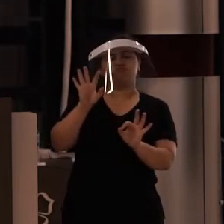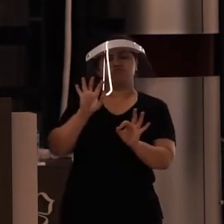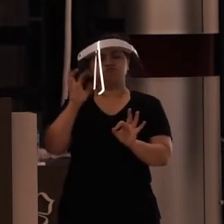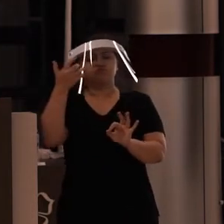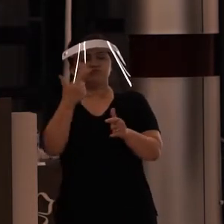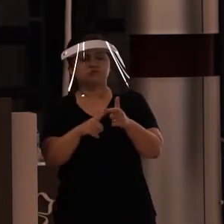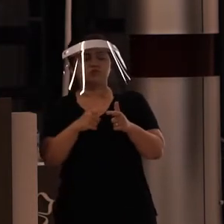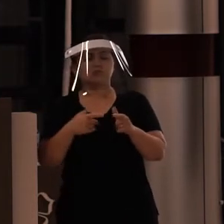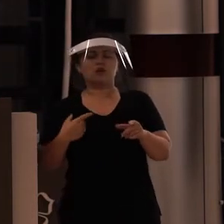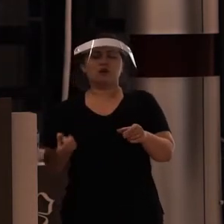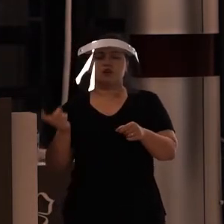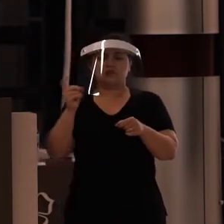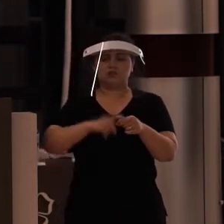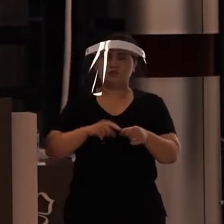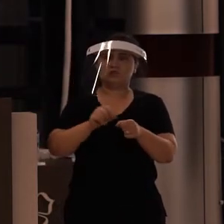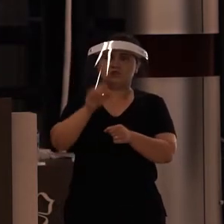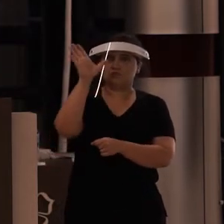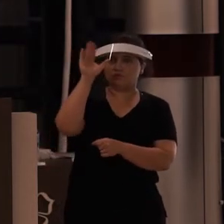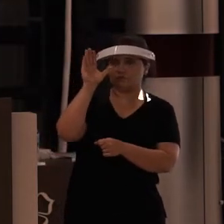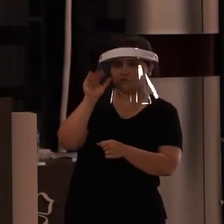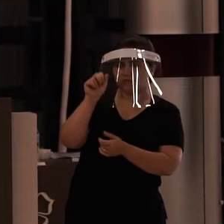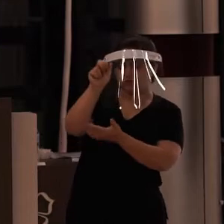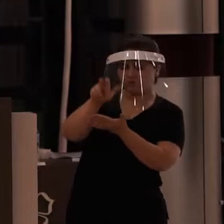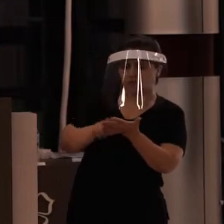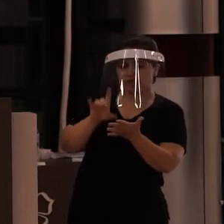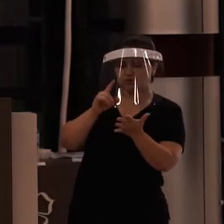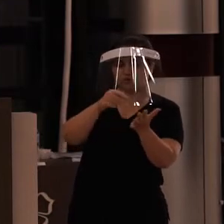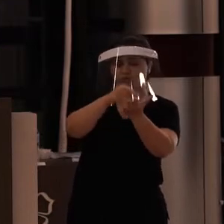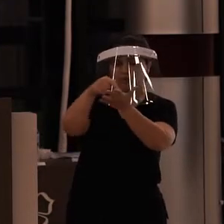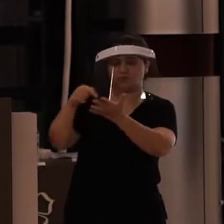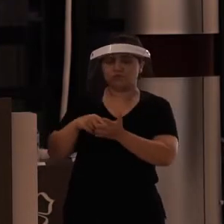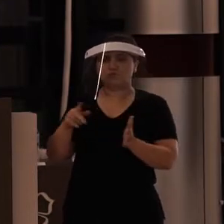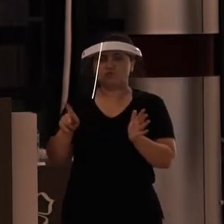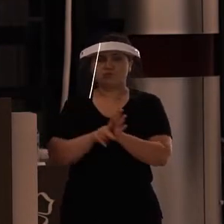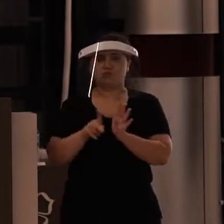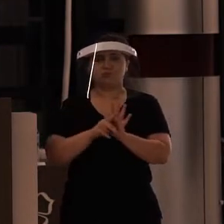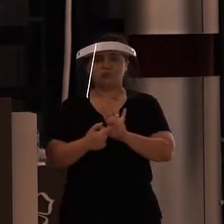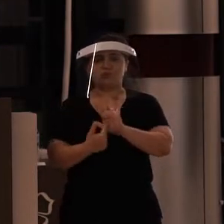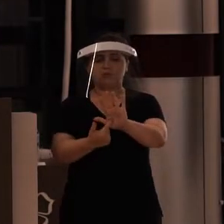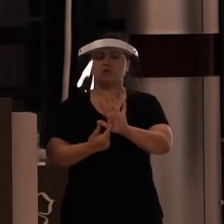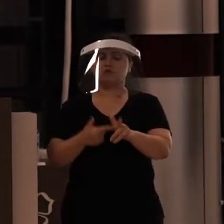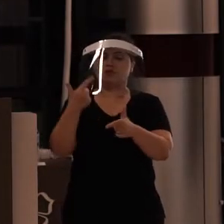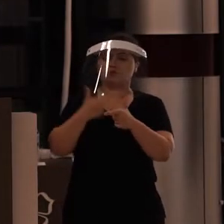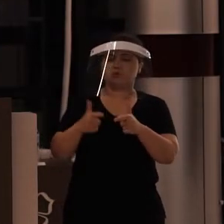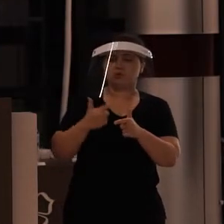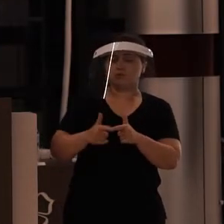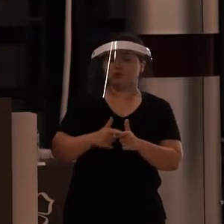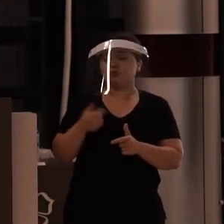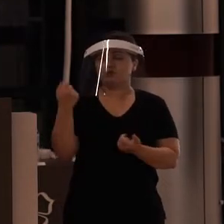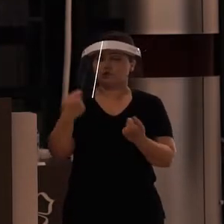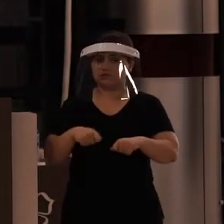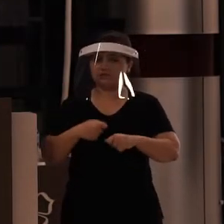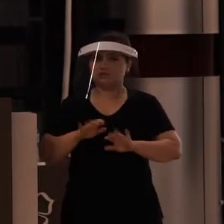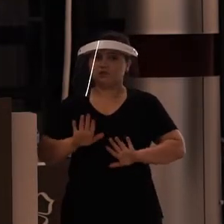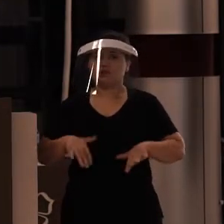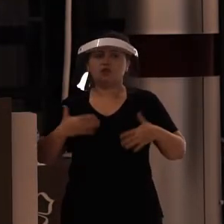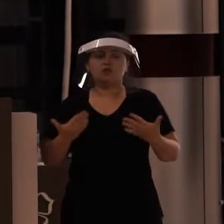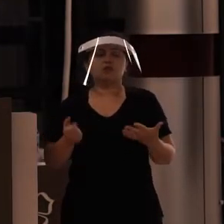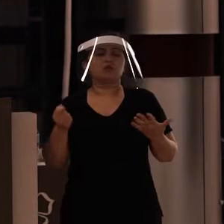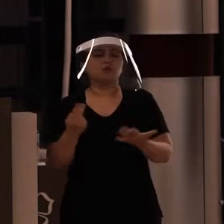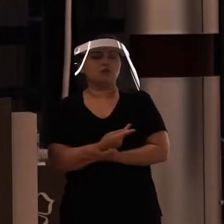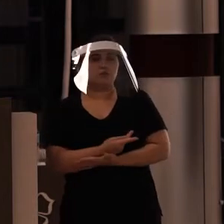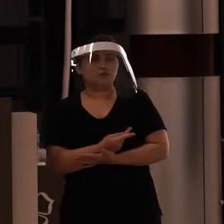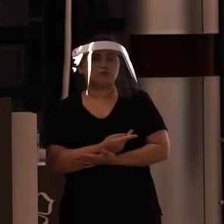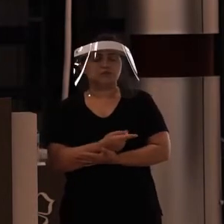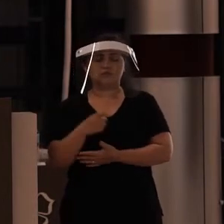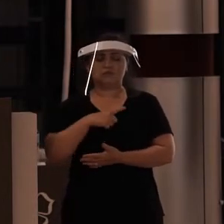nós voltamos lá e fazemos reinspeção. Aí só dos pontos que eram necessários. E aí, o que acontece?